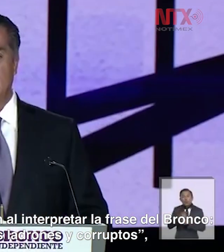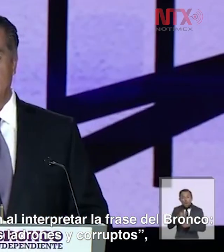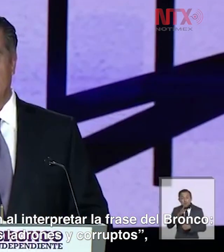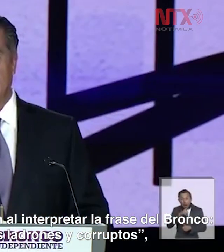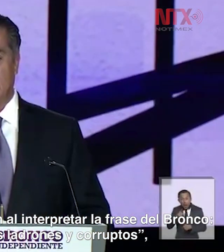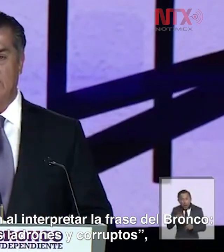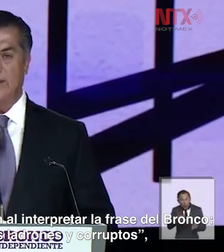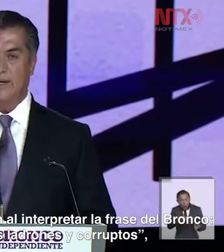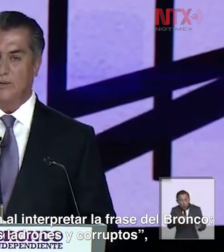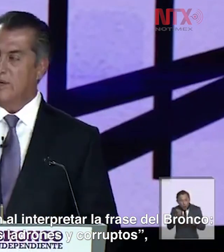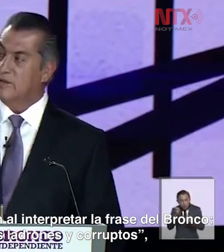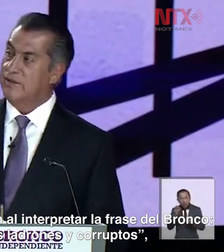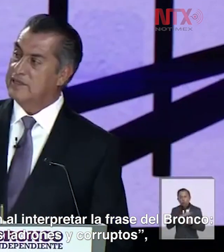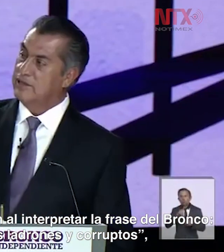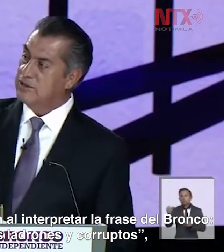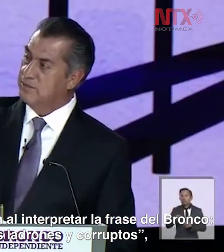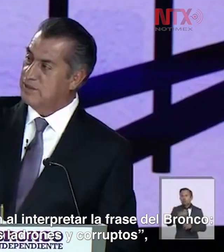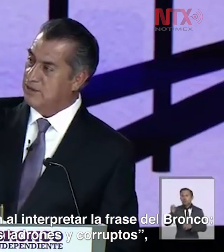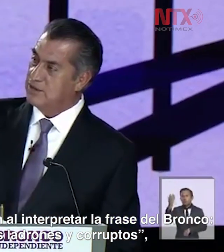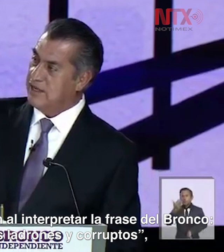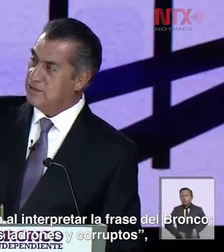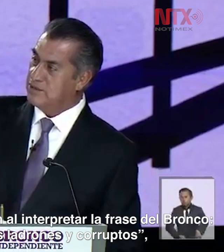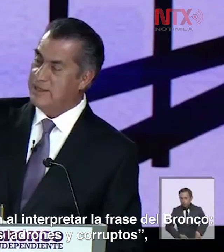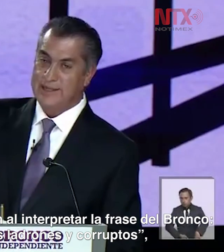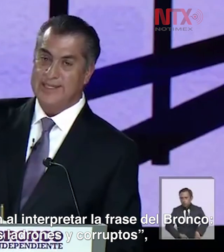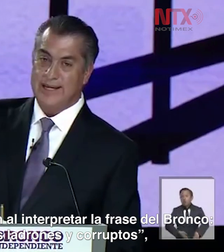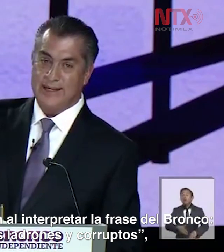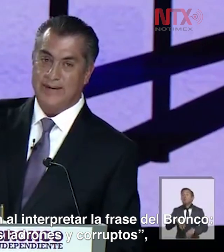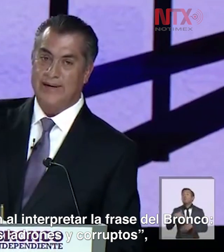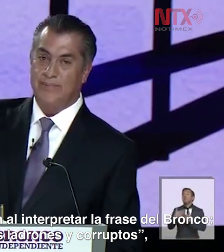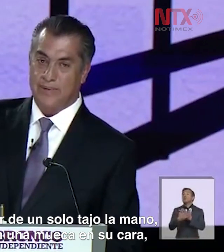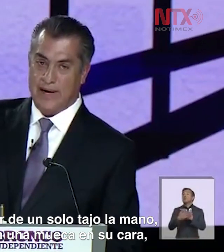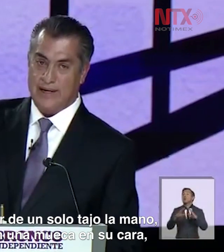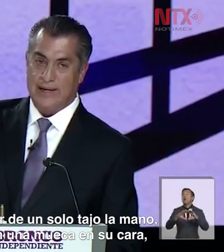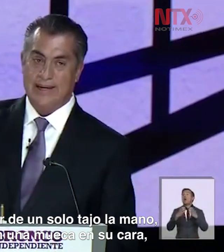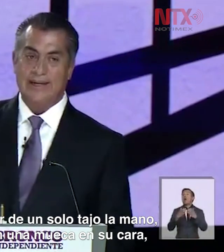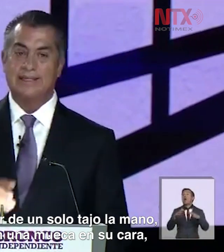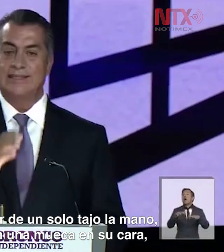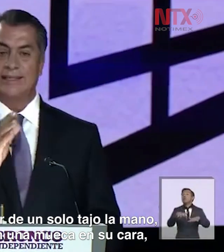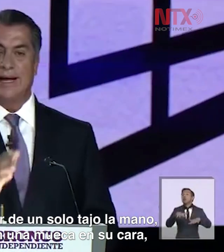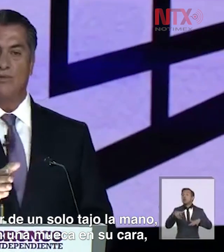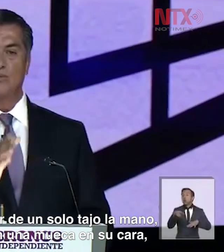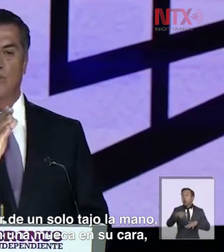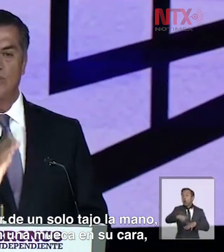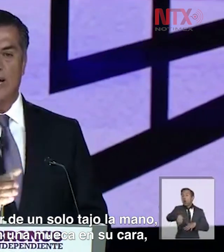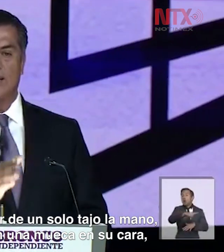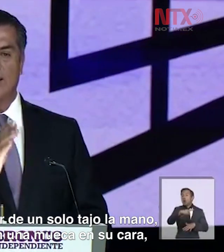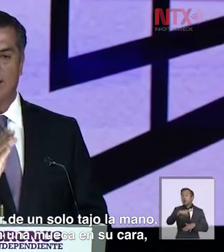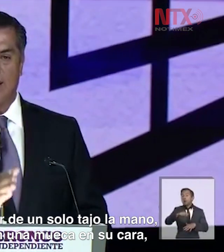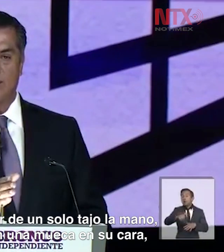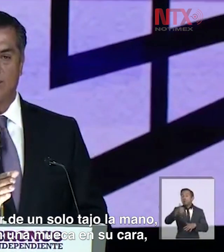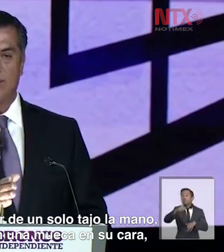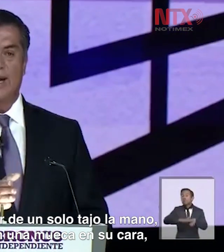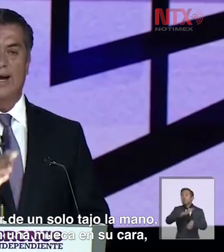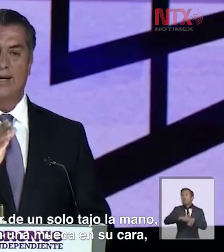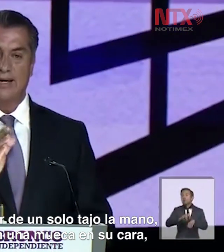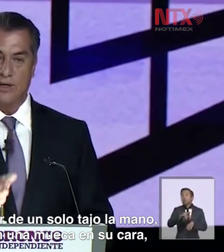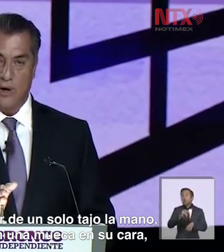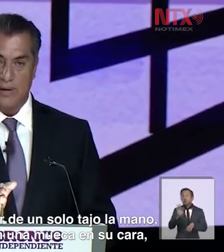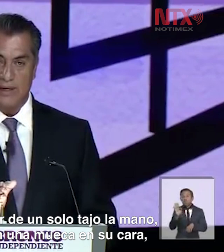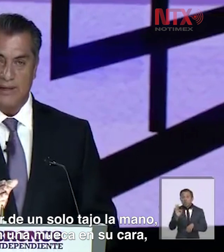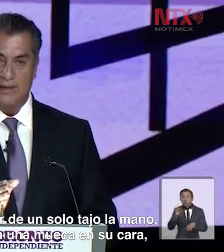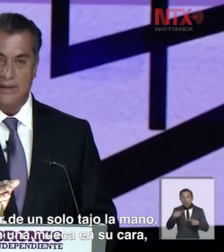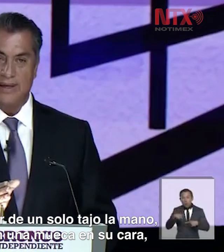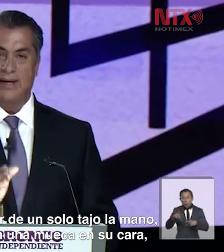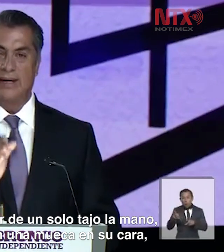quien al interpretar la frase del Bronco, mochar la mano a los ladrones y corruptos, repitió la señal de cortar de un solo tajo la mano, acción